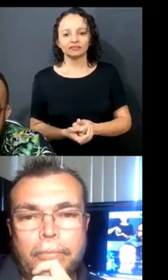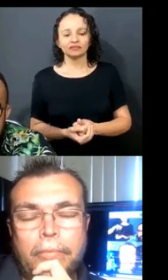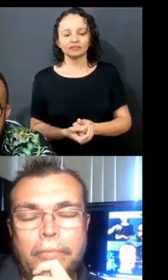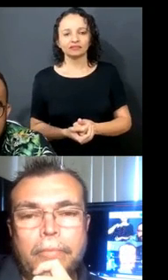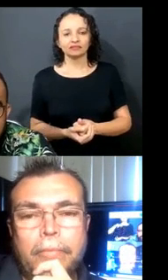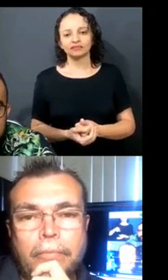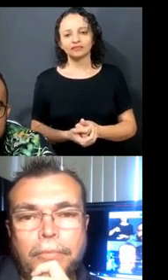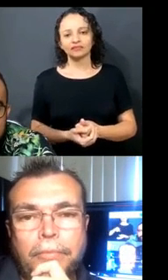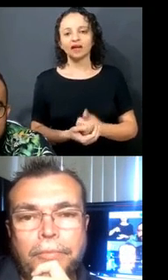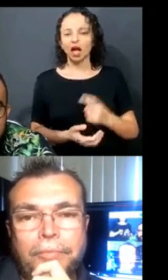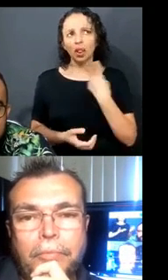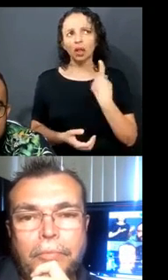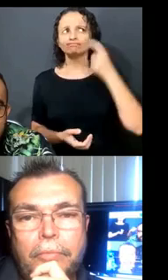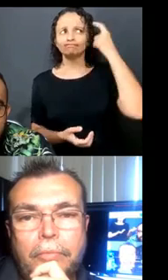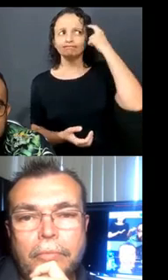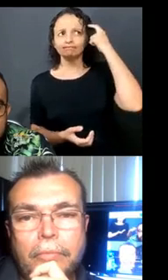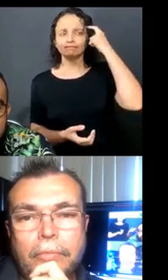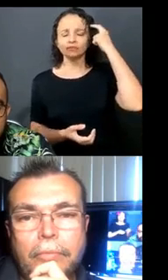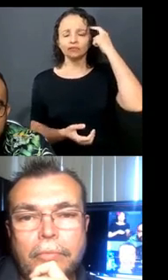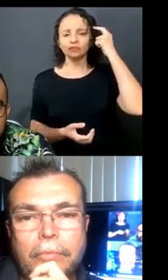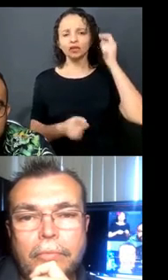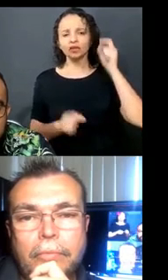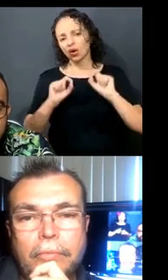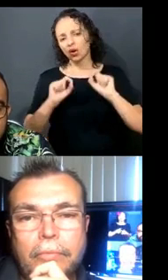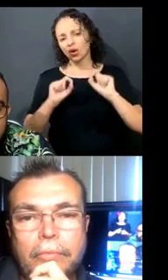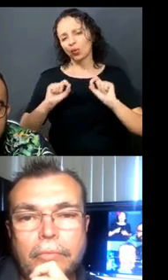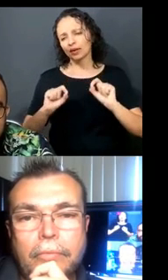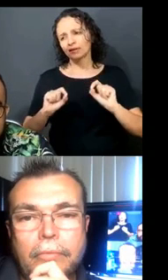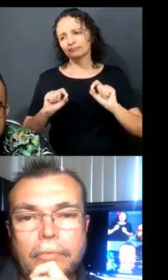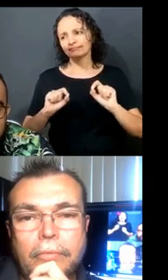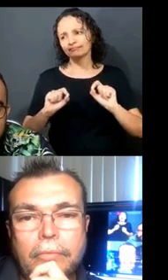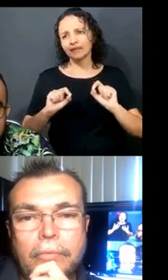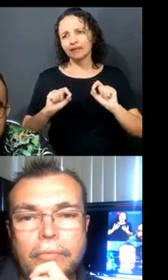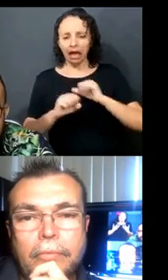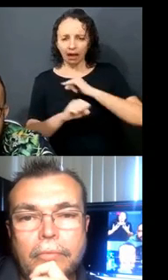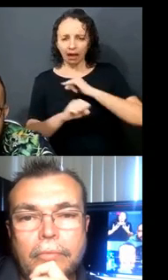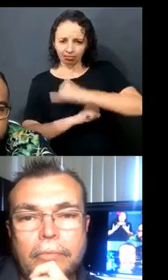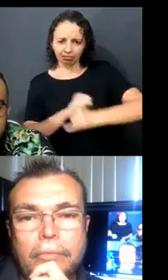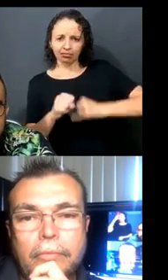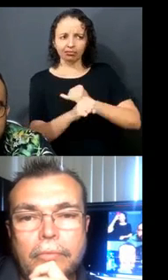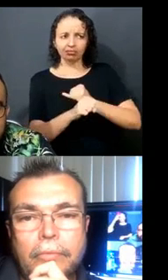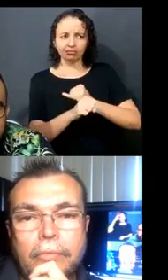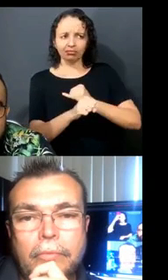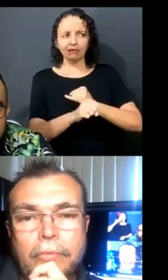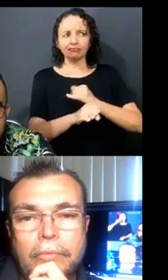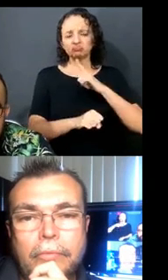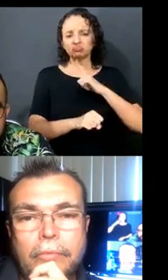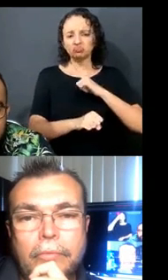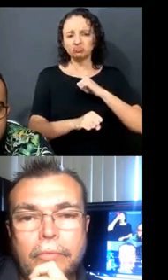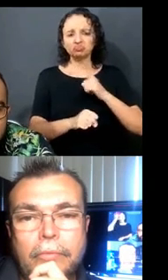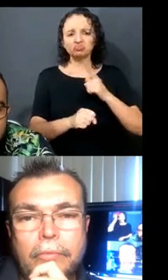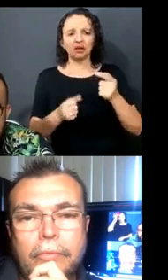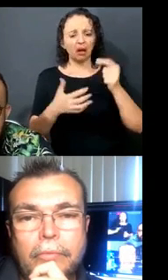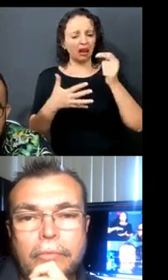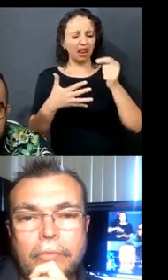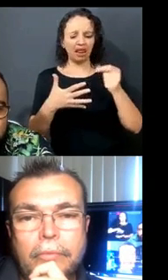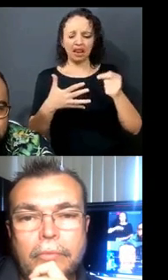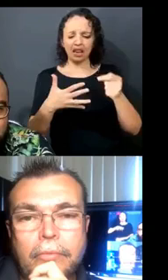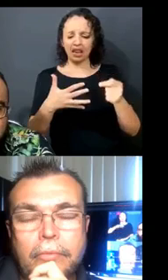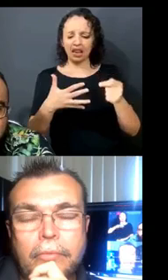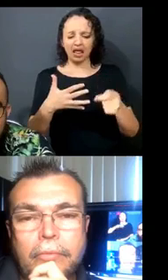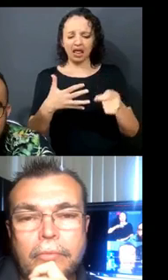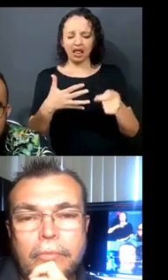E se nós pensarmos aí, o Ministério Digital, ele tem inúmeras facetas, né, de chegar